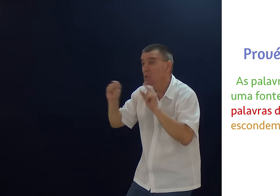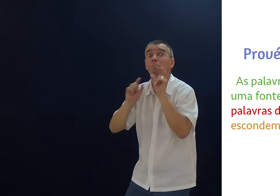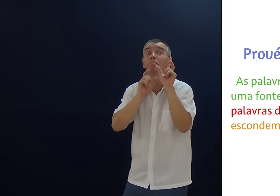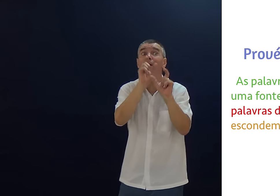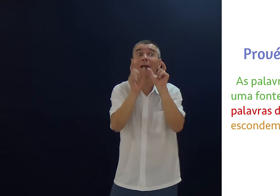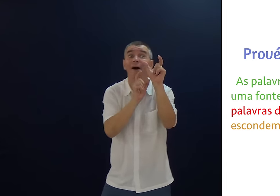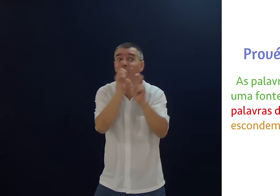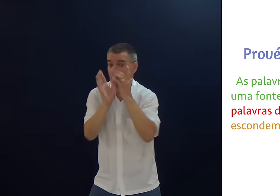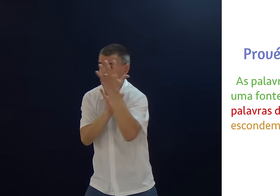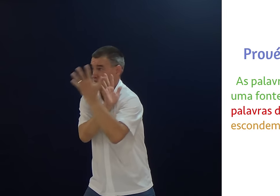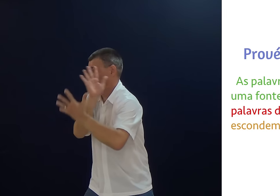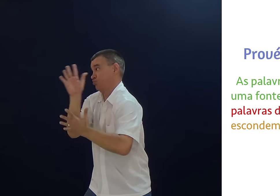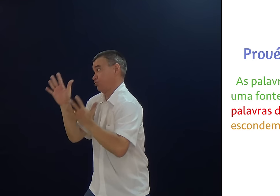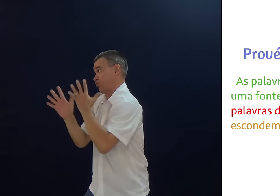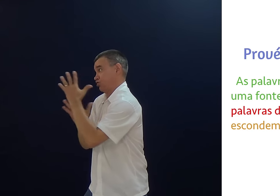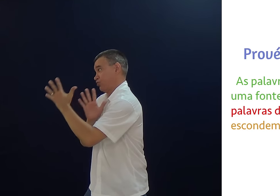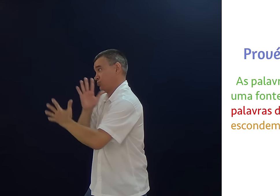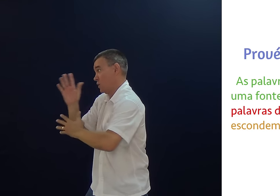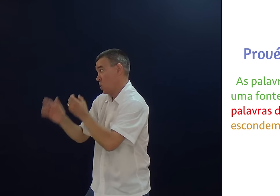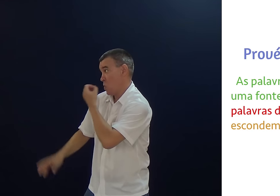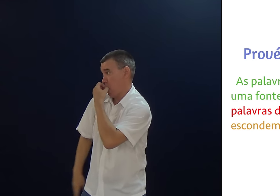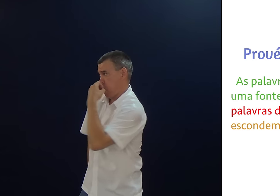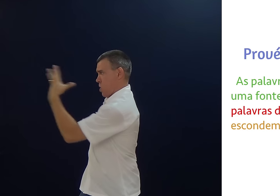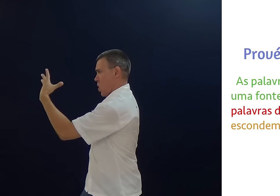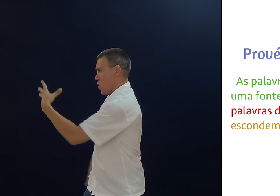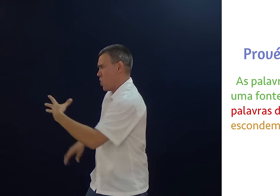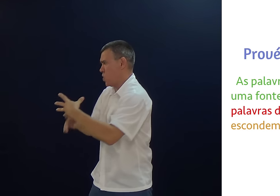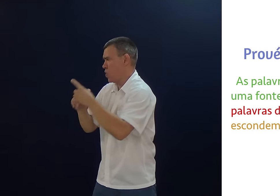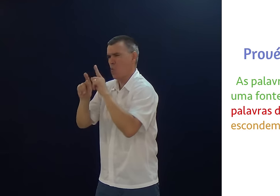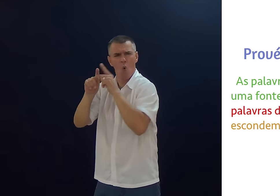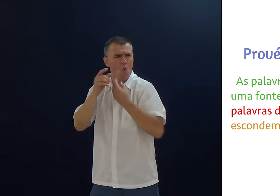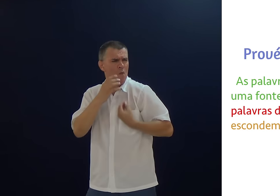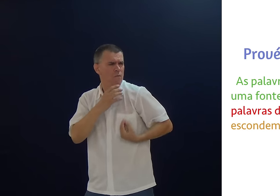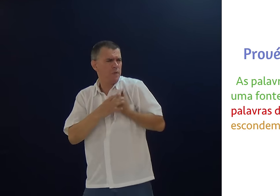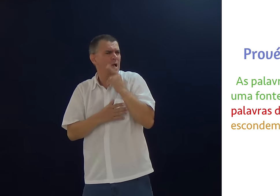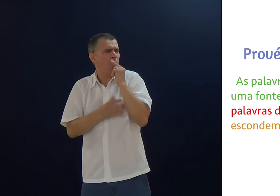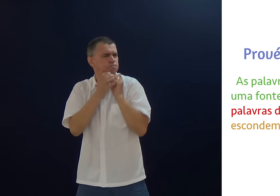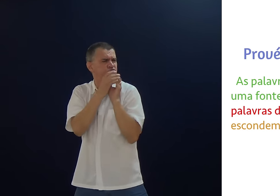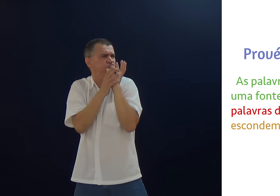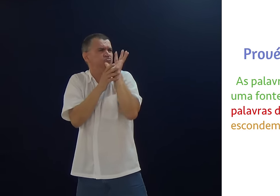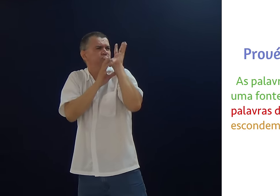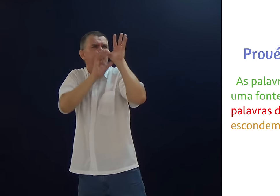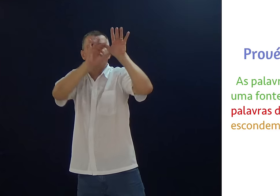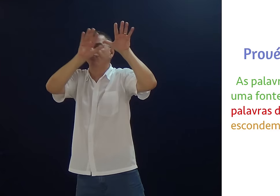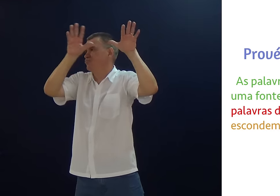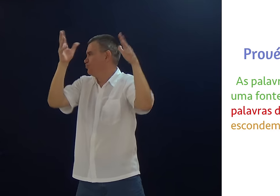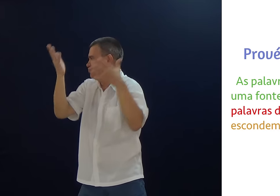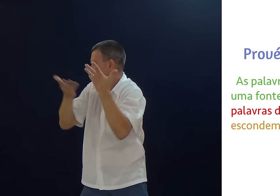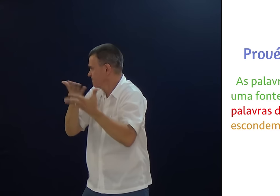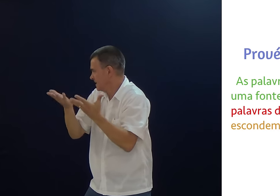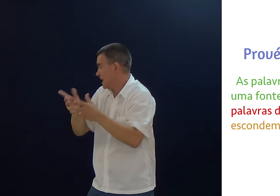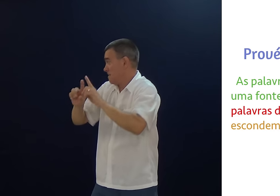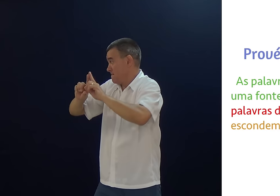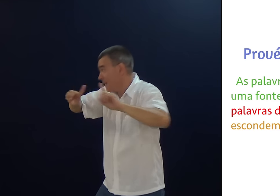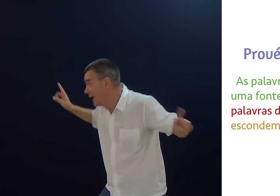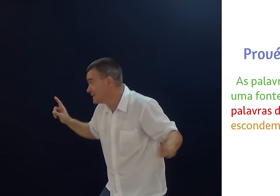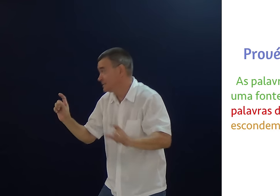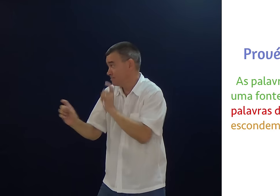10 Versículo 11 também olha ali as palavras dos bons são uma fonte de